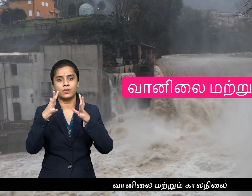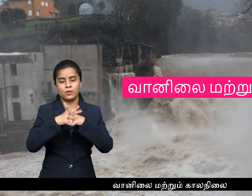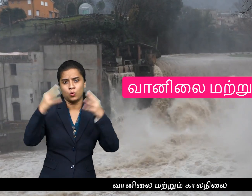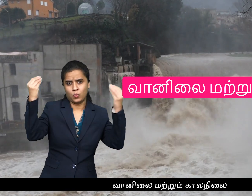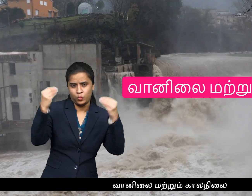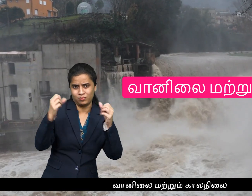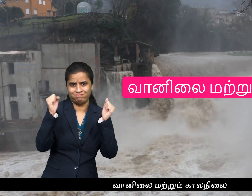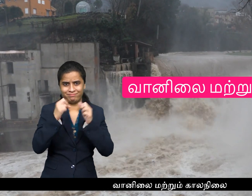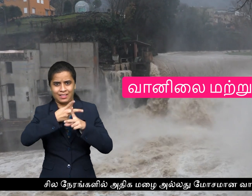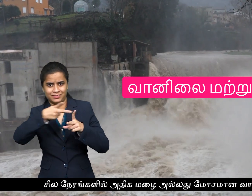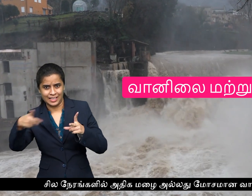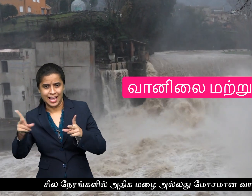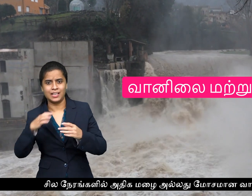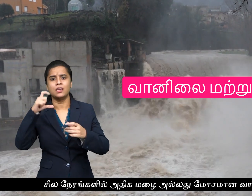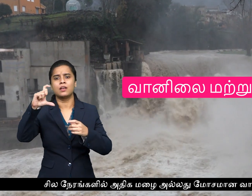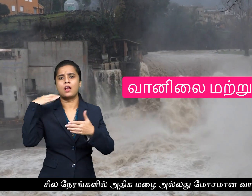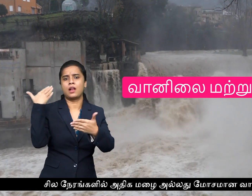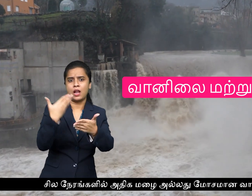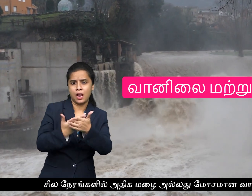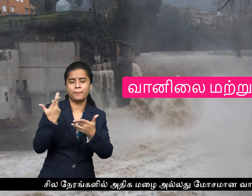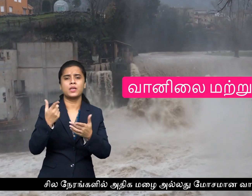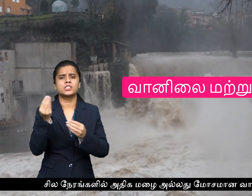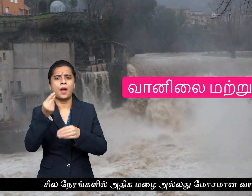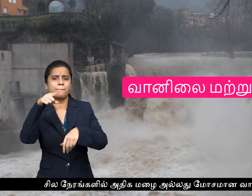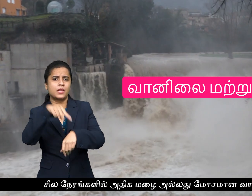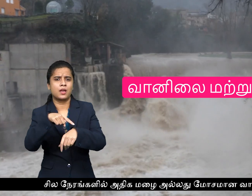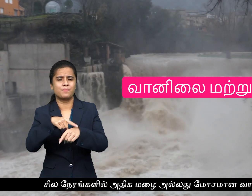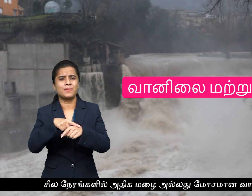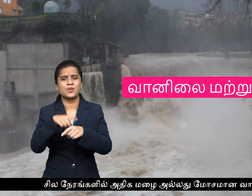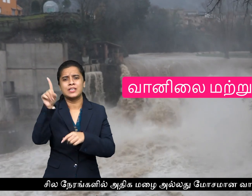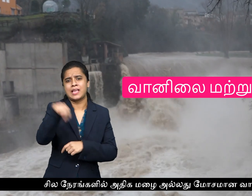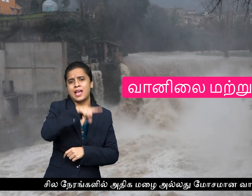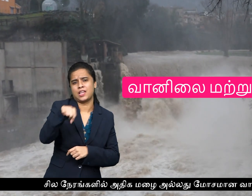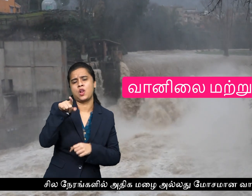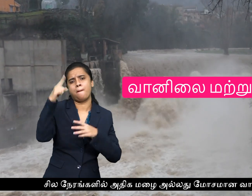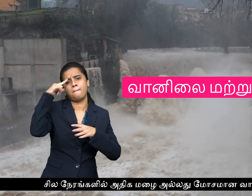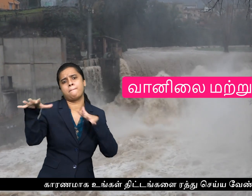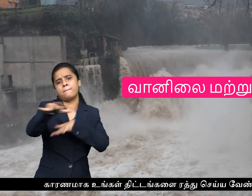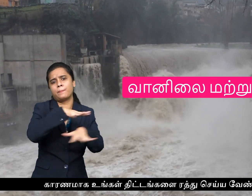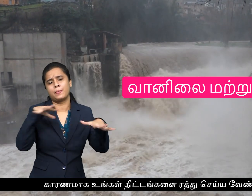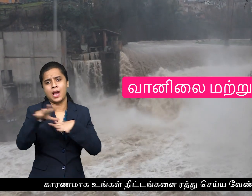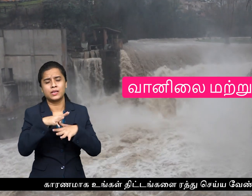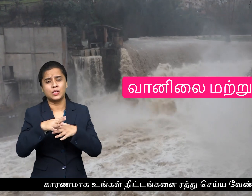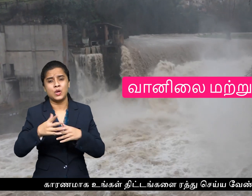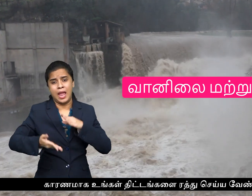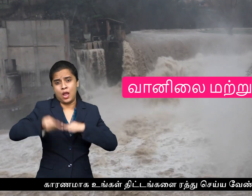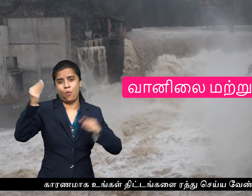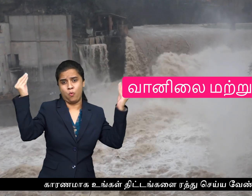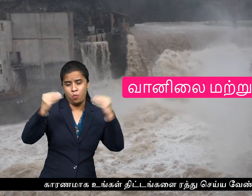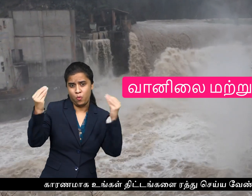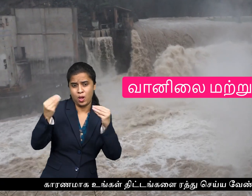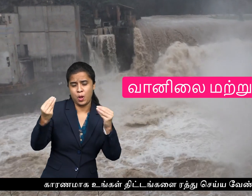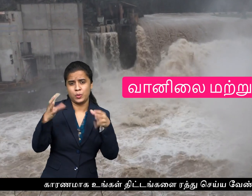வானிலை மற்றும் காலநிலை. சில நேரங்களில் அதிக மழை மற்றும் மோசமான வானிலை காரணமாக